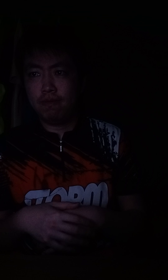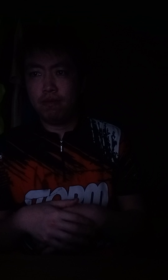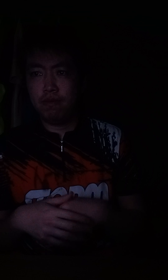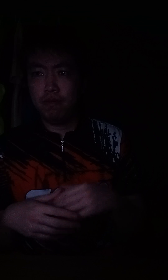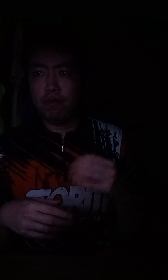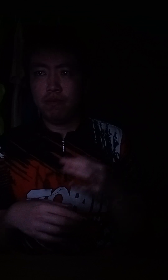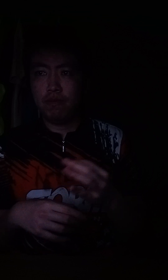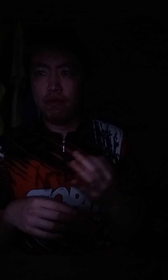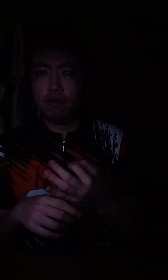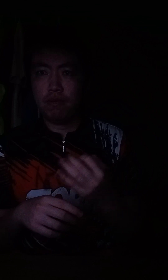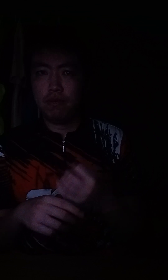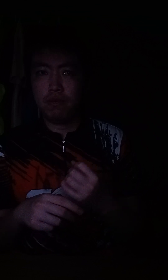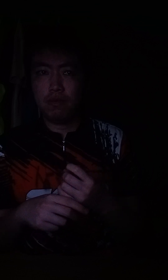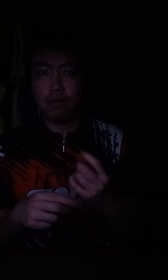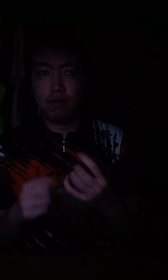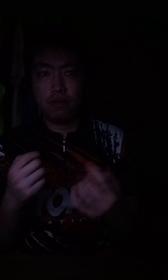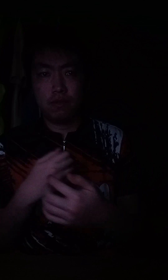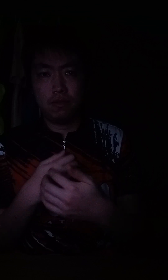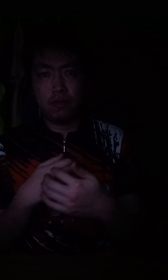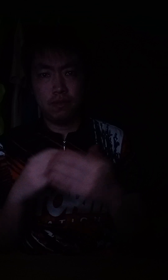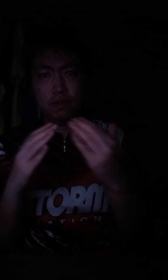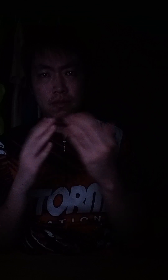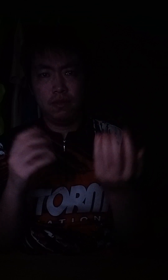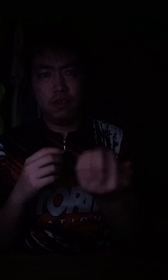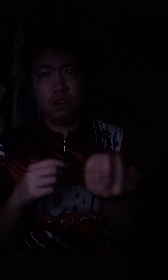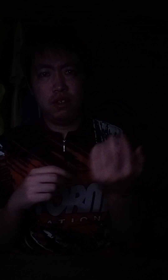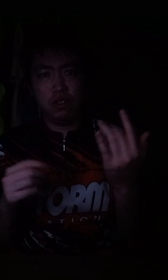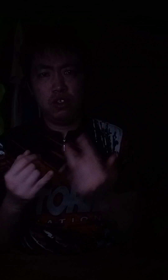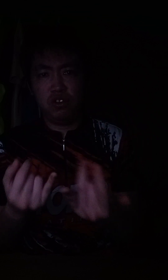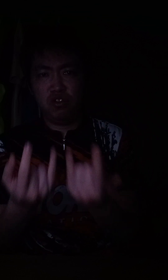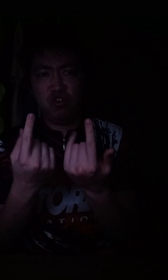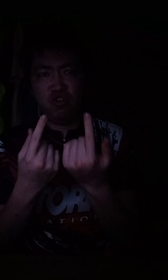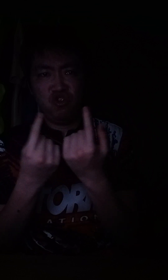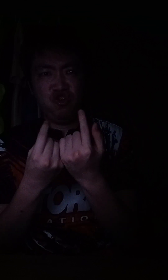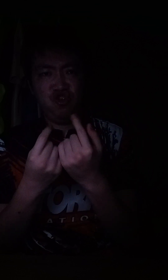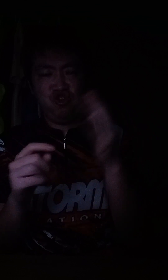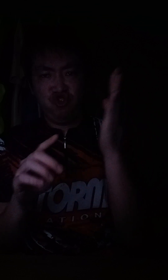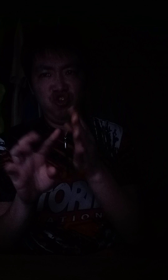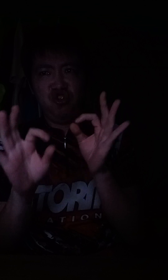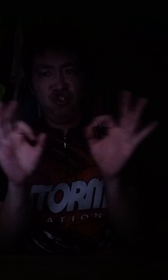이게 아파갖고 병원에 입원해버리면 이제 거기서 이제 좀 문제가 생기는 거죠.